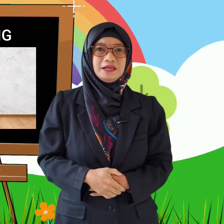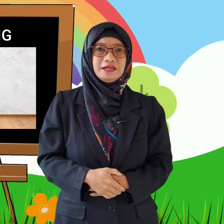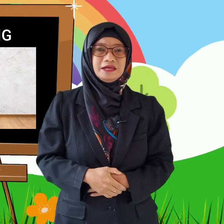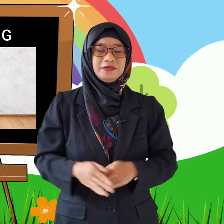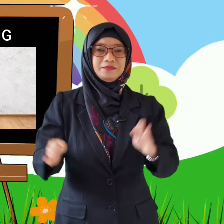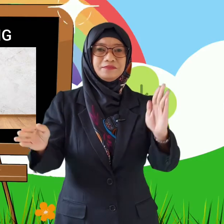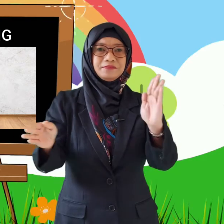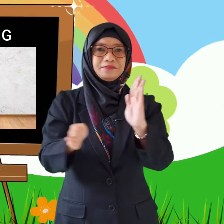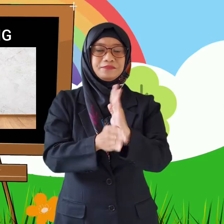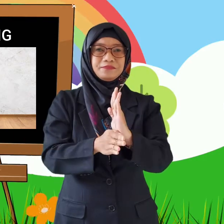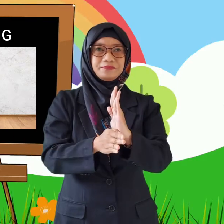Dinding.